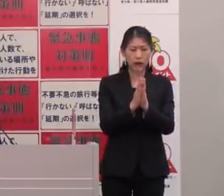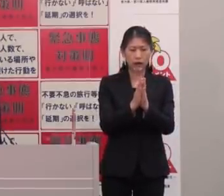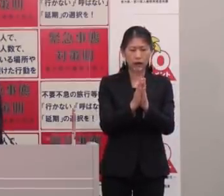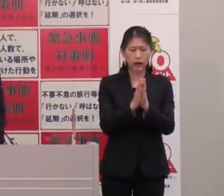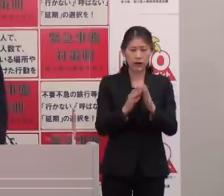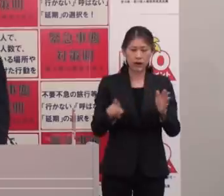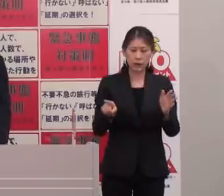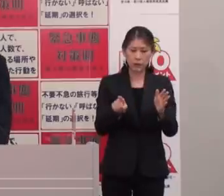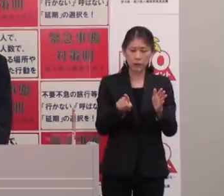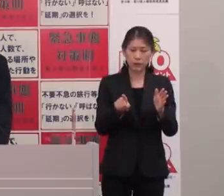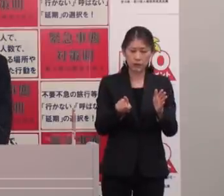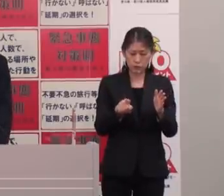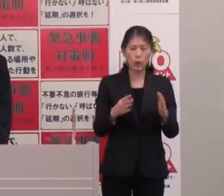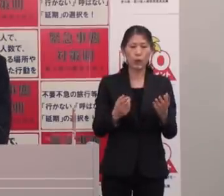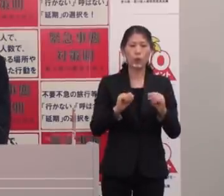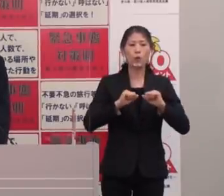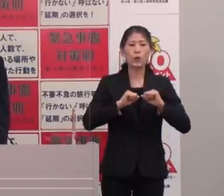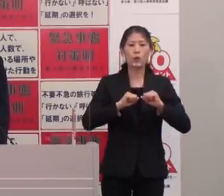思いますけども、